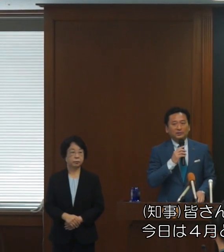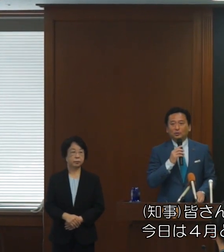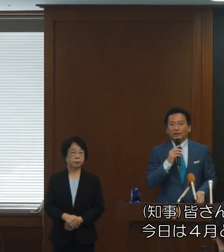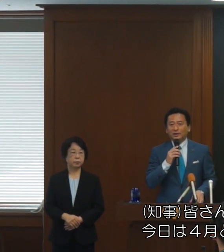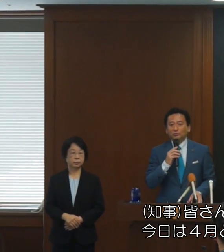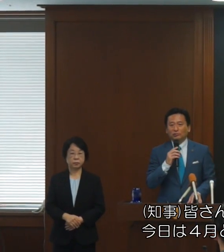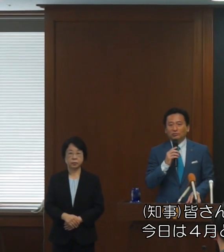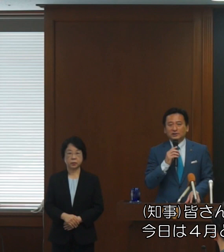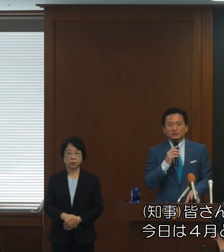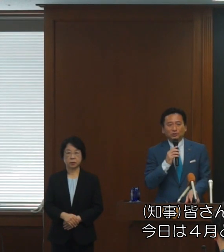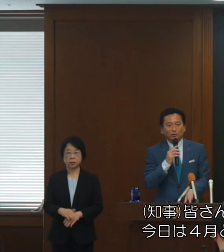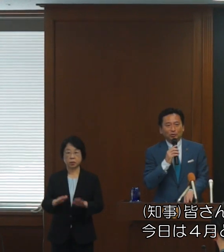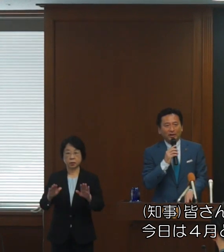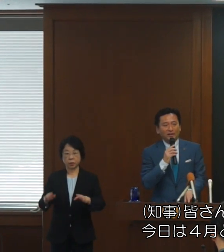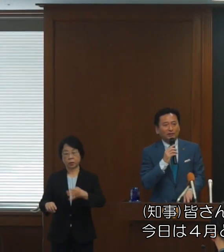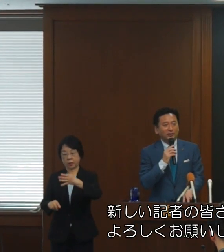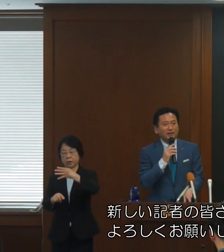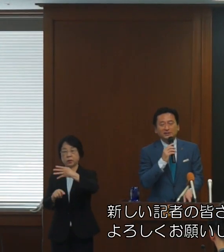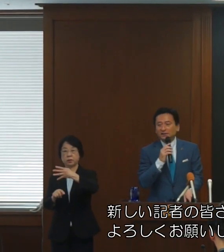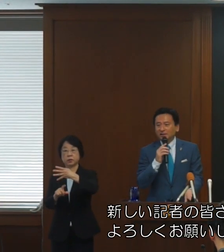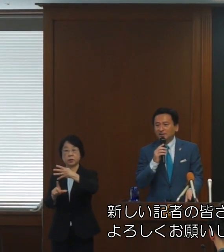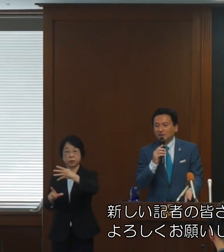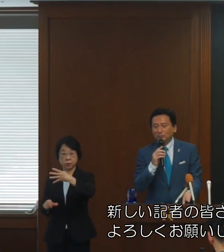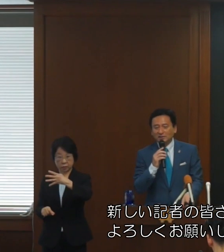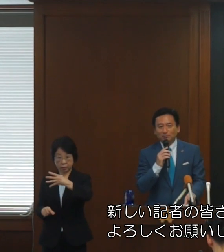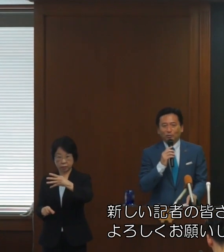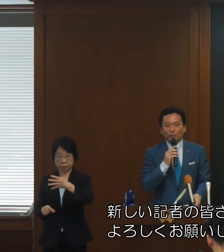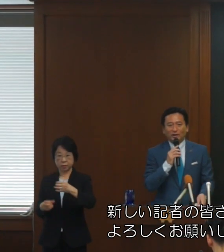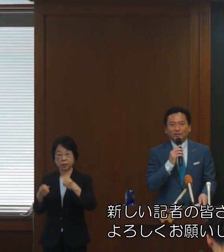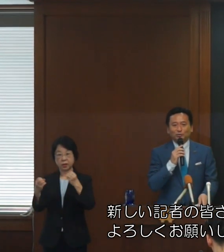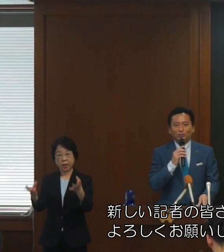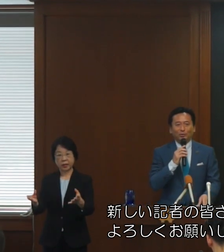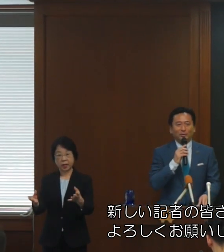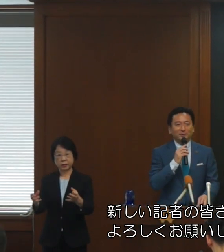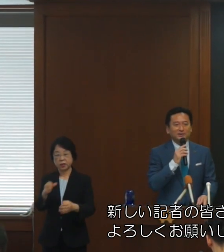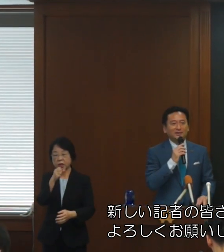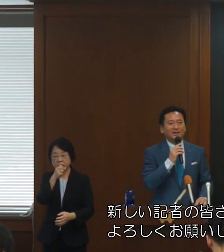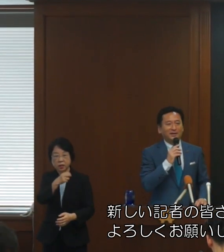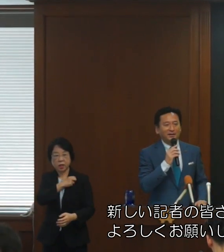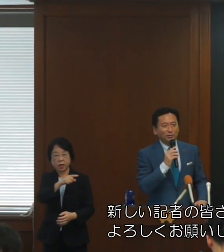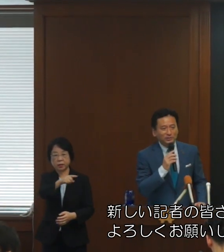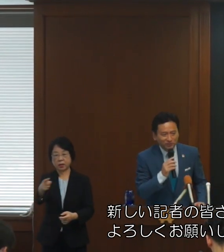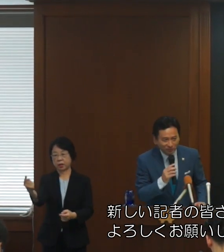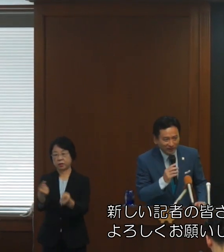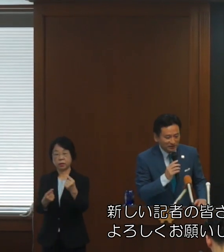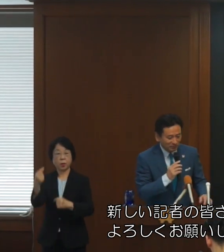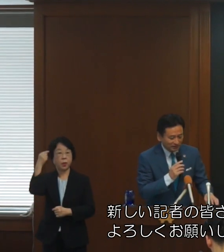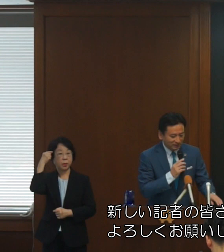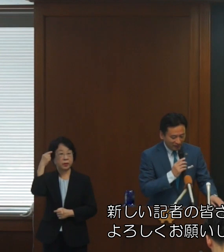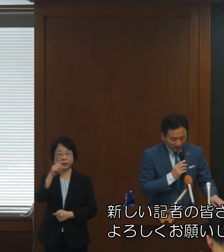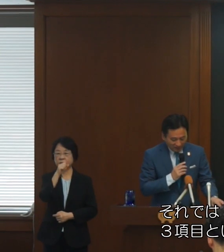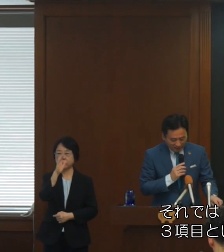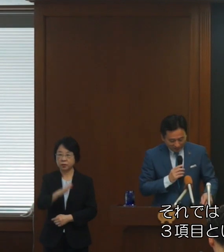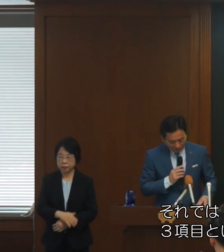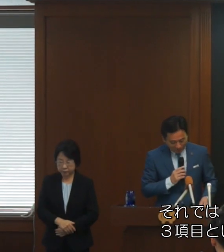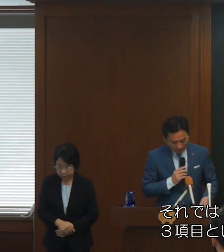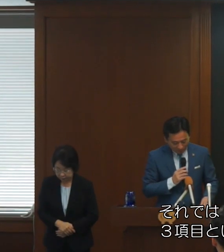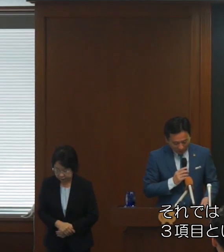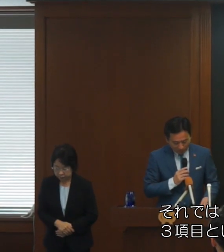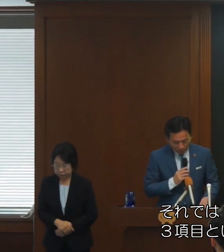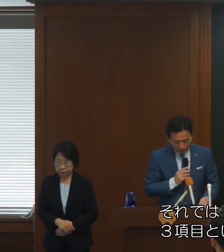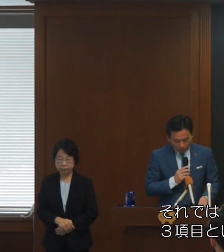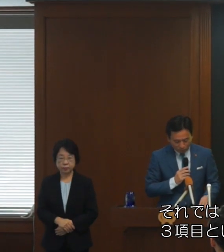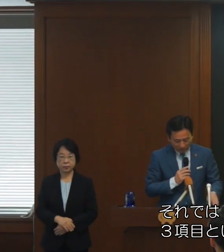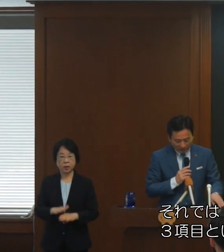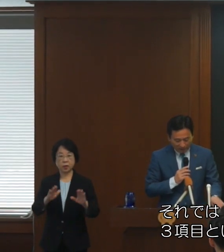今日は4月ということで新しい記者の皆さんもおられると思いますよろしくお願いしますそれ